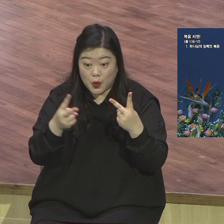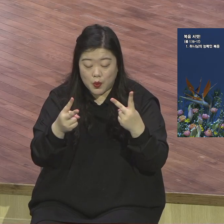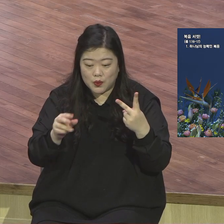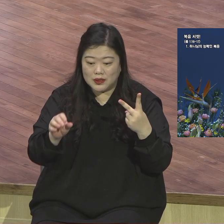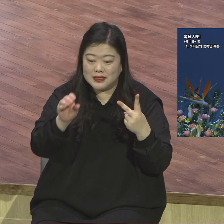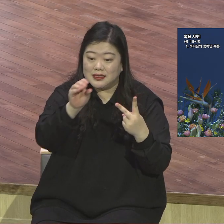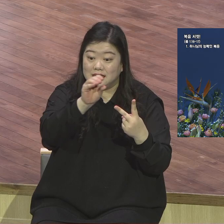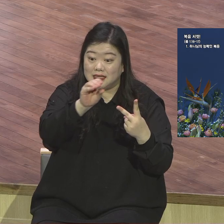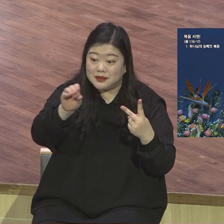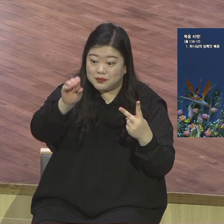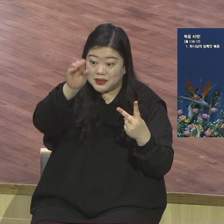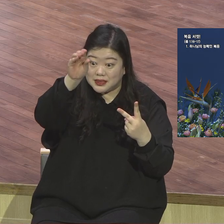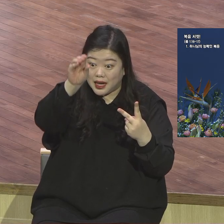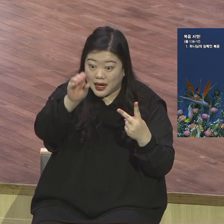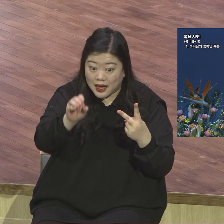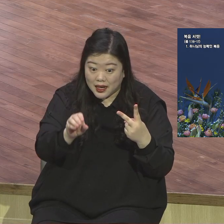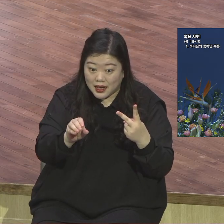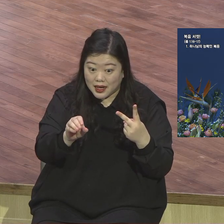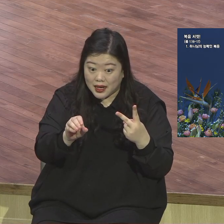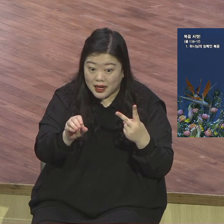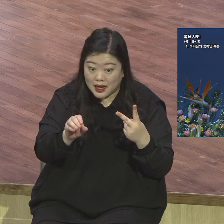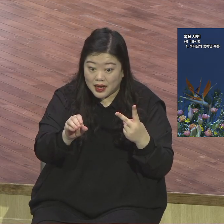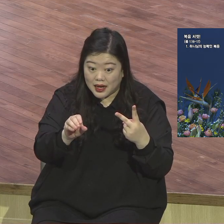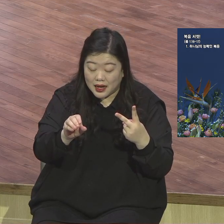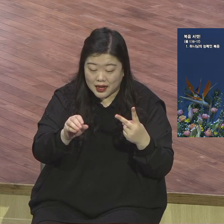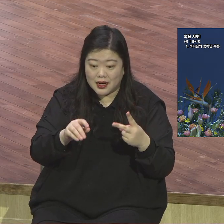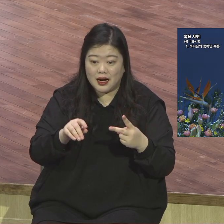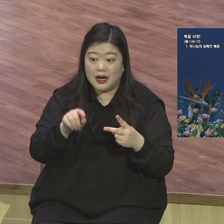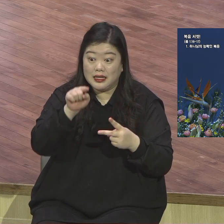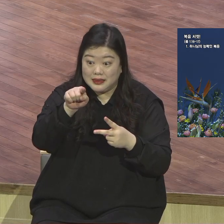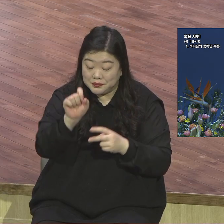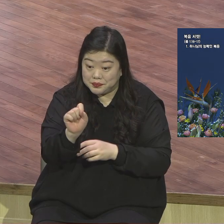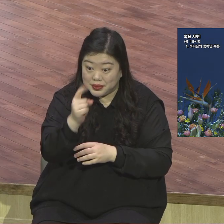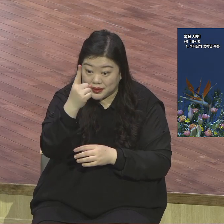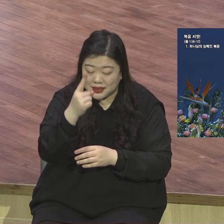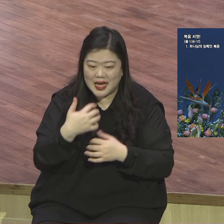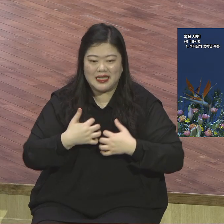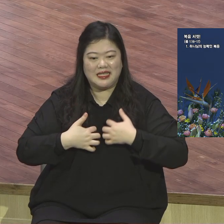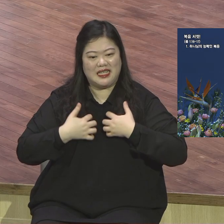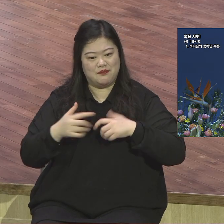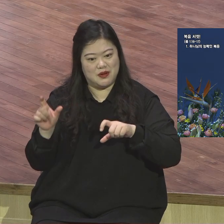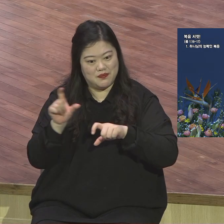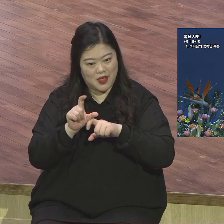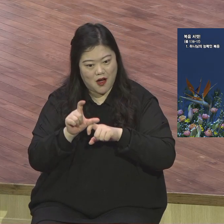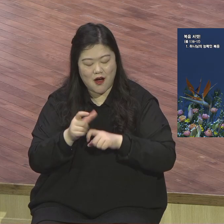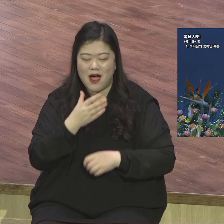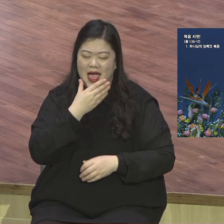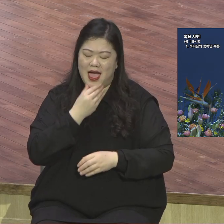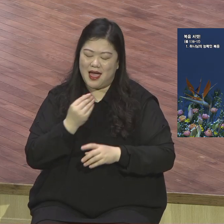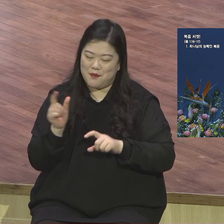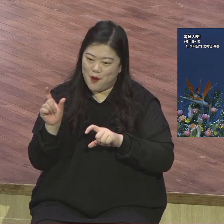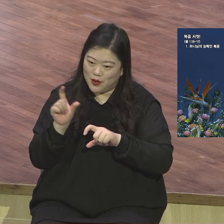십자가, 그 십자가가 다 더해줍니다. 기쁨을 더해주고 행복을 더해주고